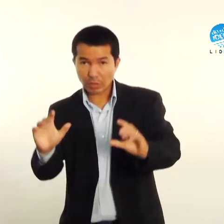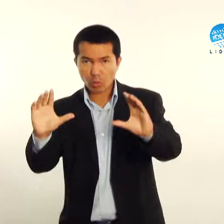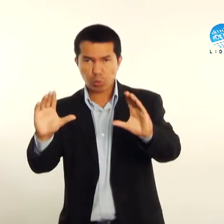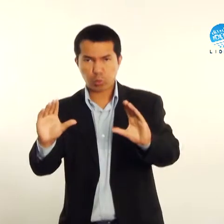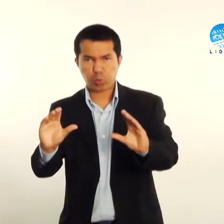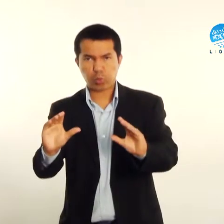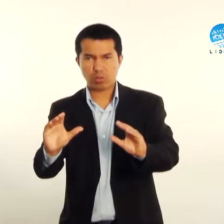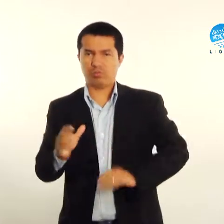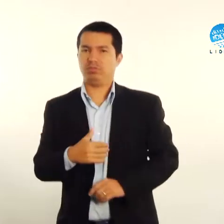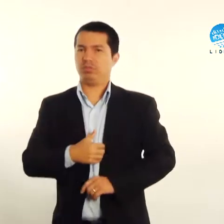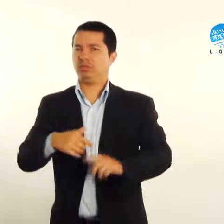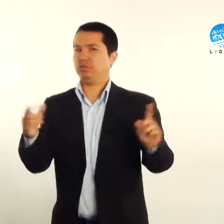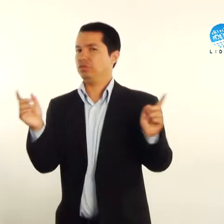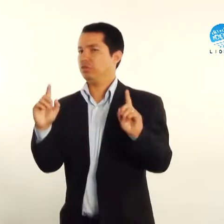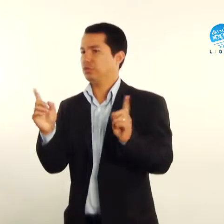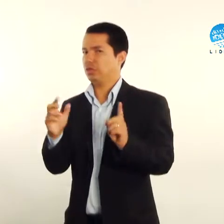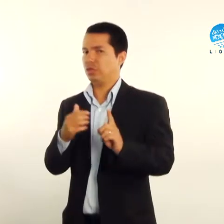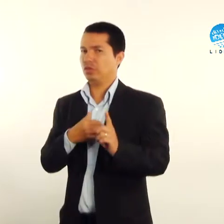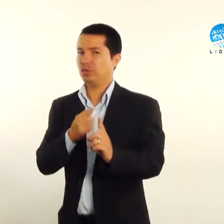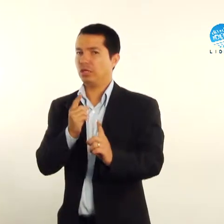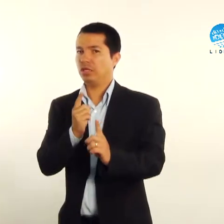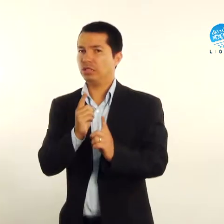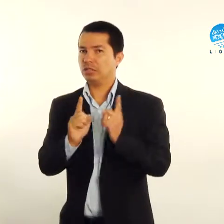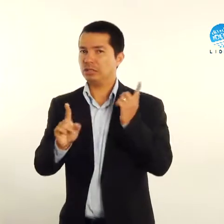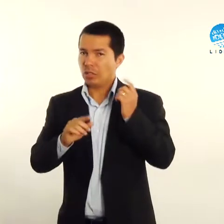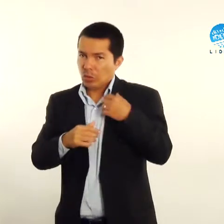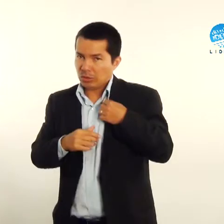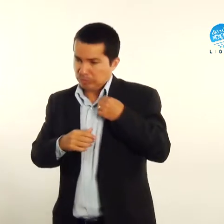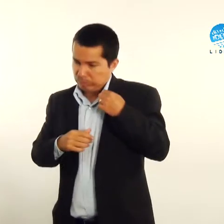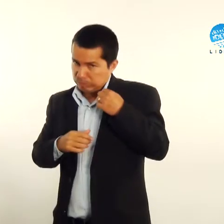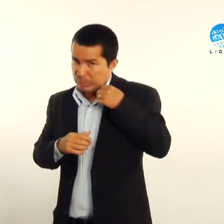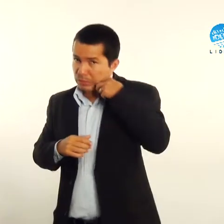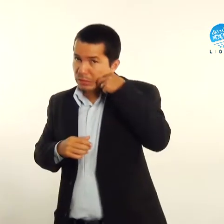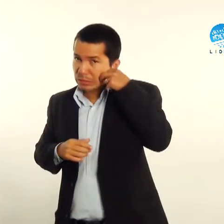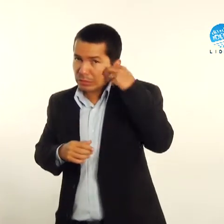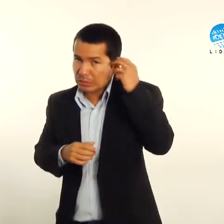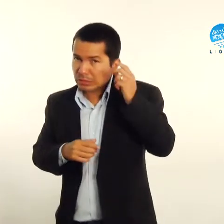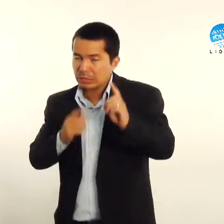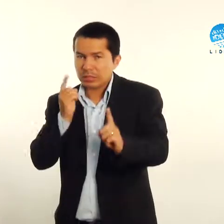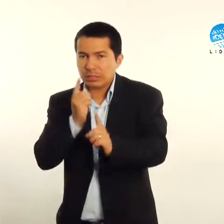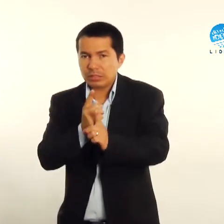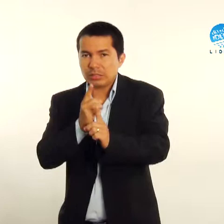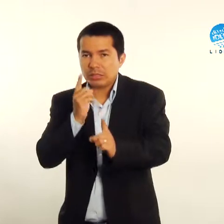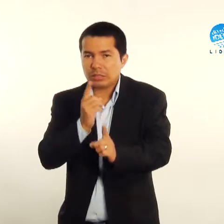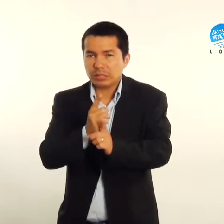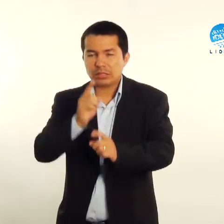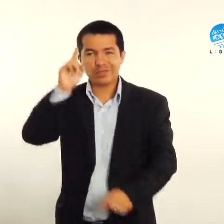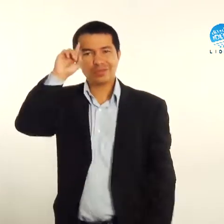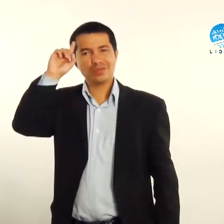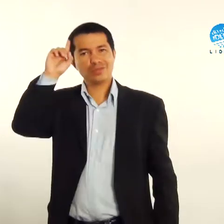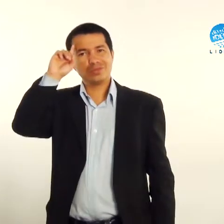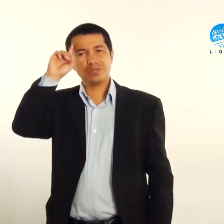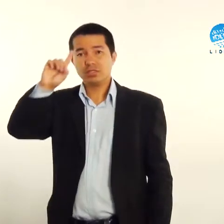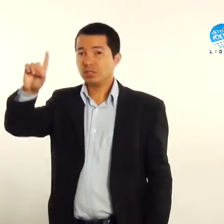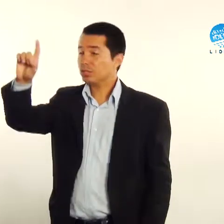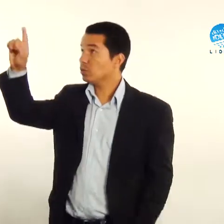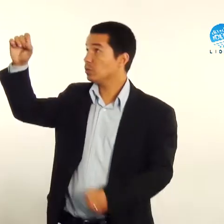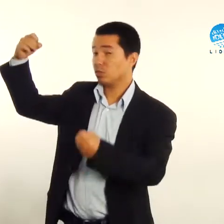que encontrar? Não, chega, não. Quero mais para a minha vida. Deus vai mudando a nossa vida quando a gente